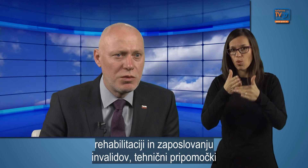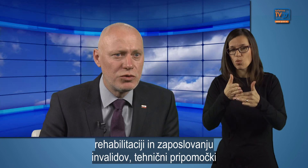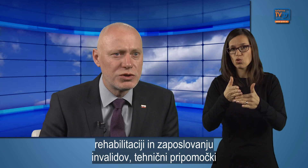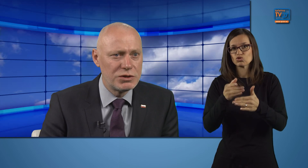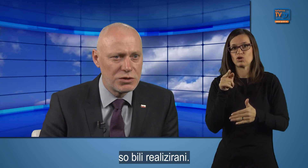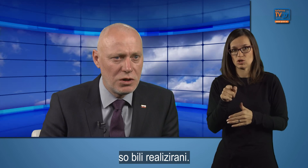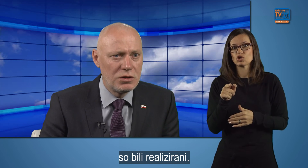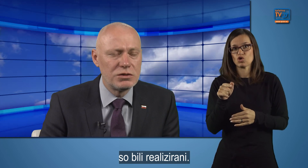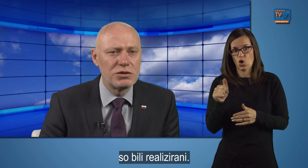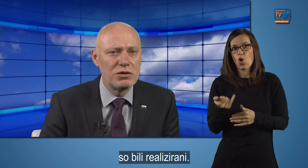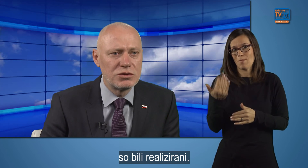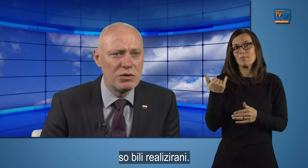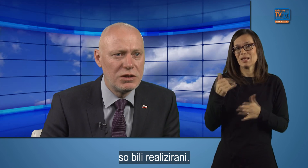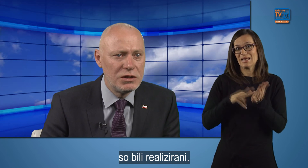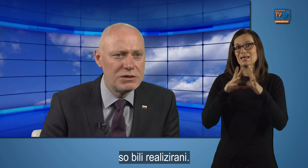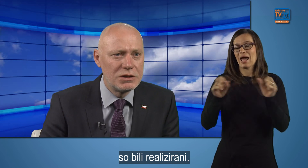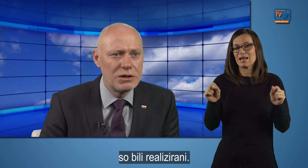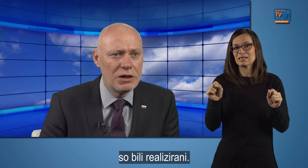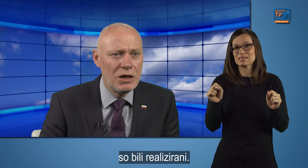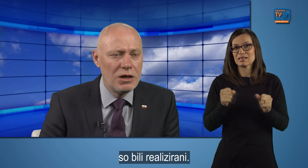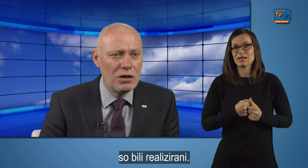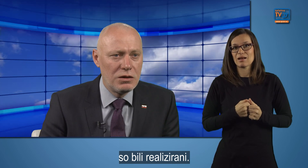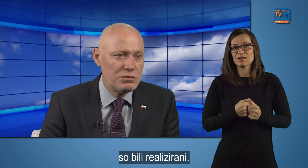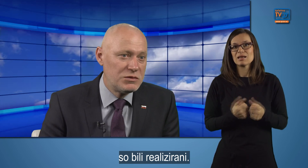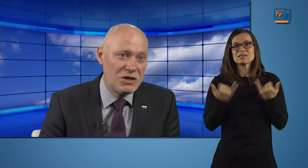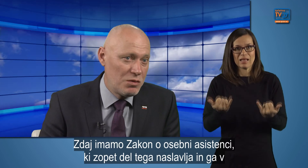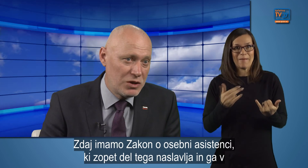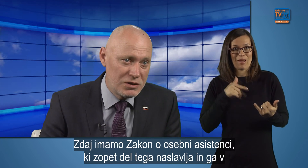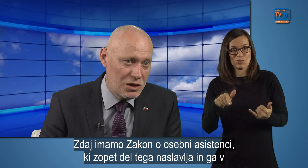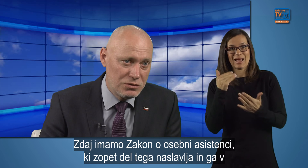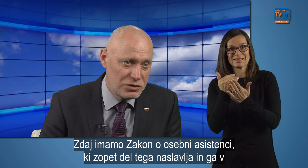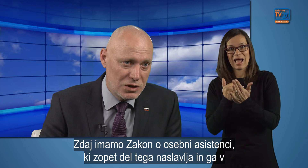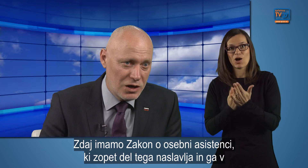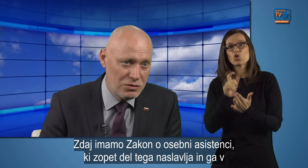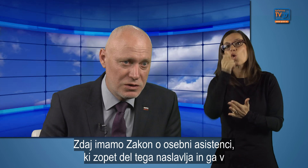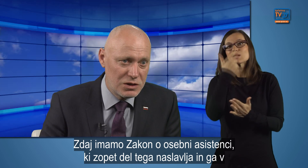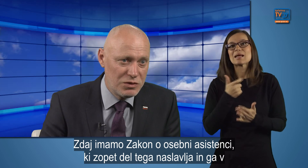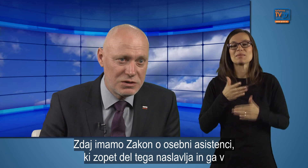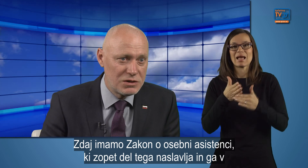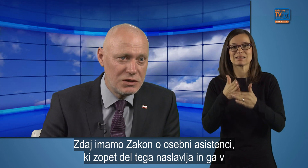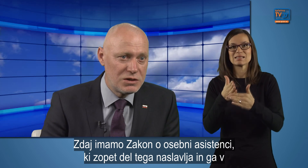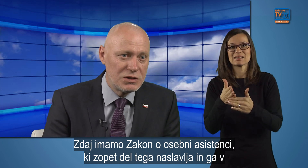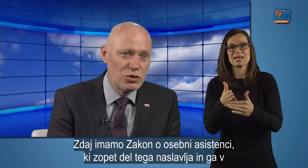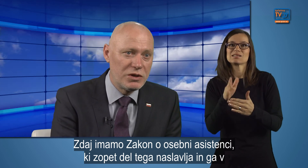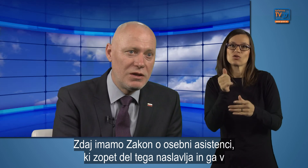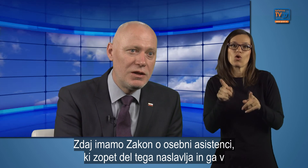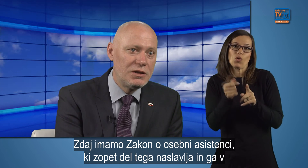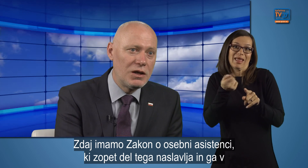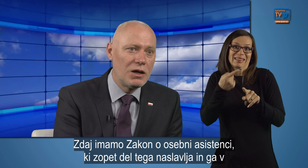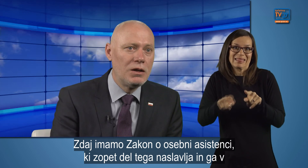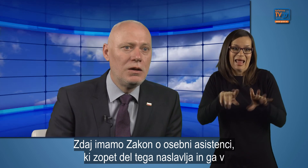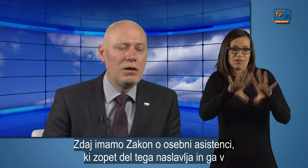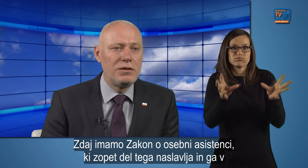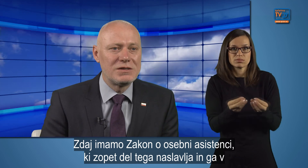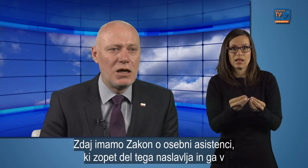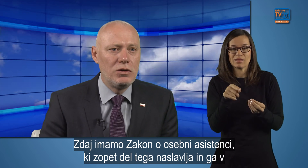tehnični pripomočki so bili realizirani. Zdaj imamo ta zakon, kot ste rekli, o osebni asistenci, ki opet en del